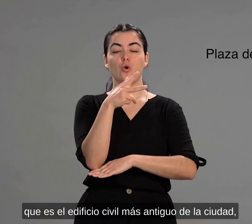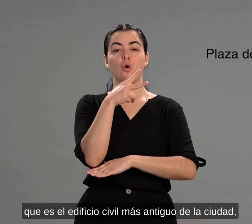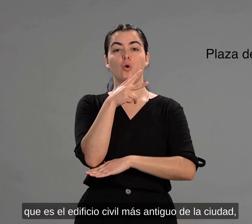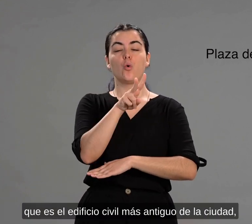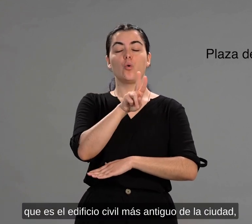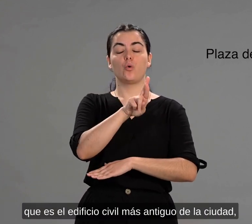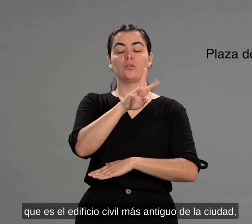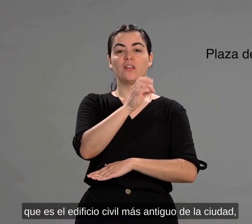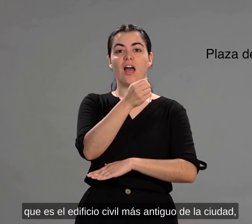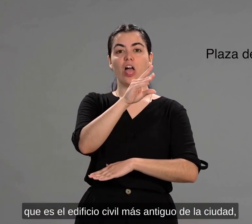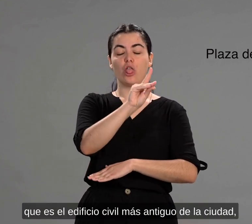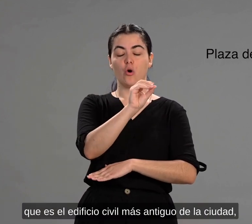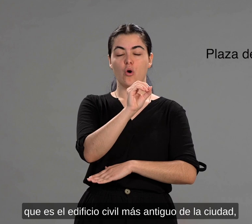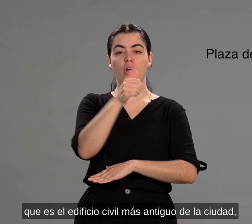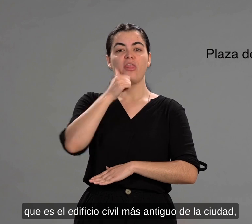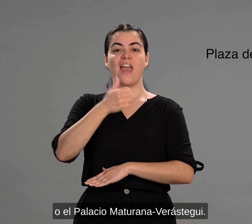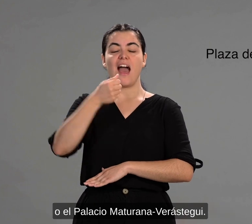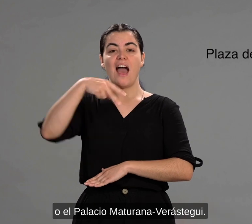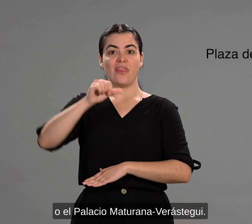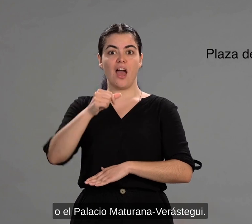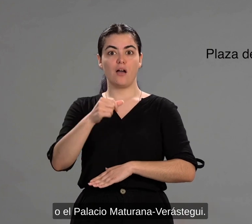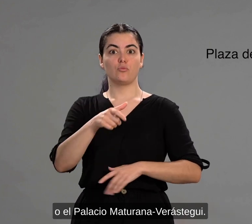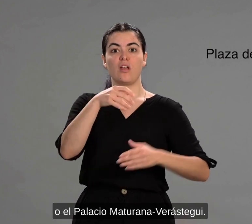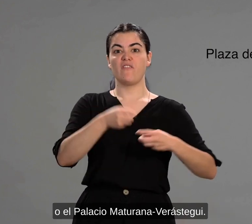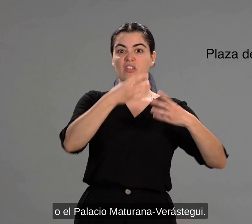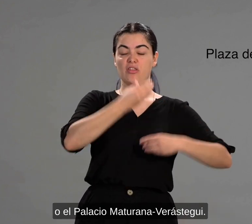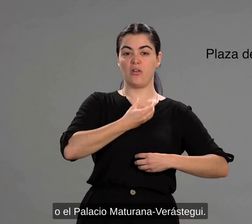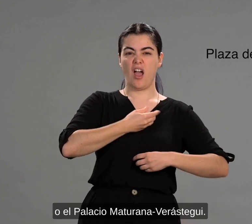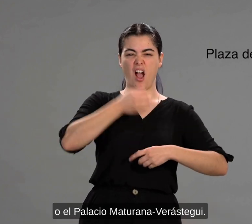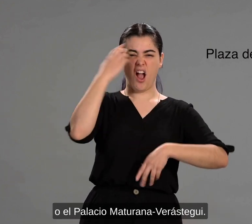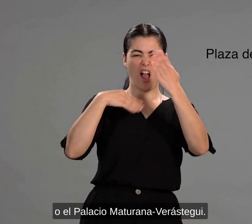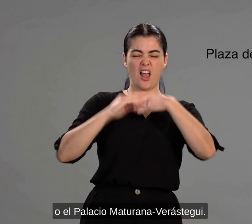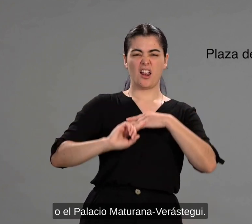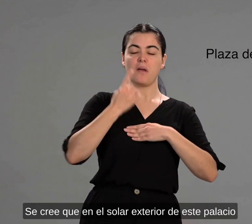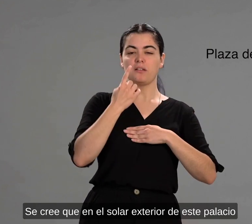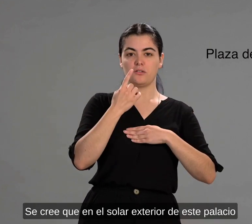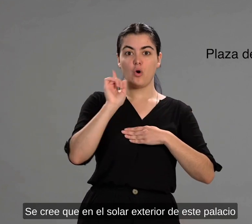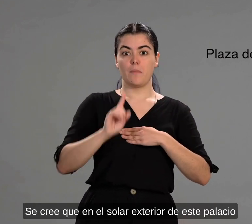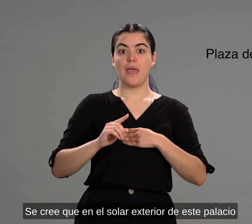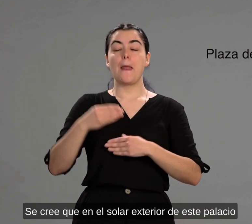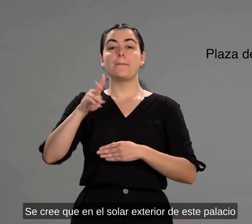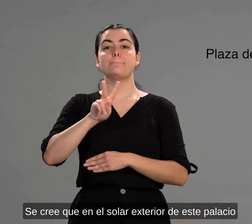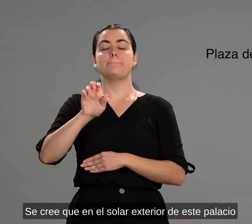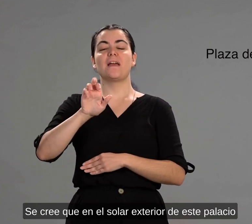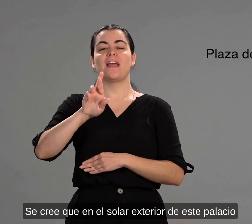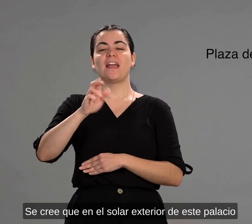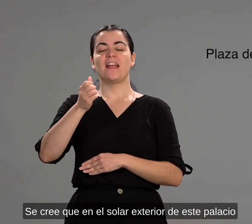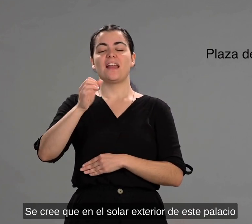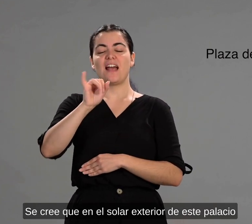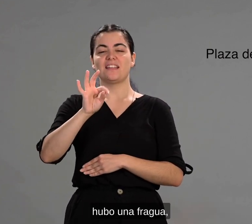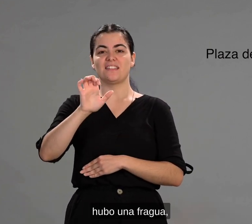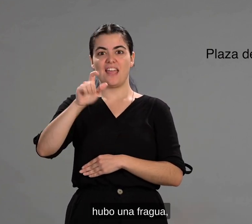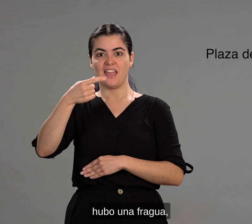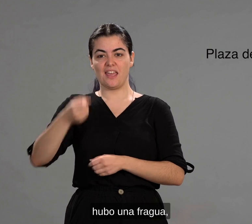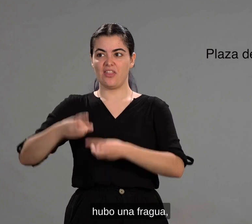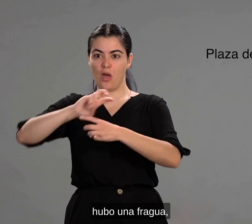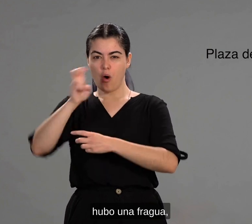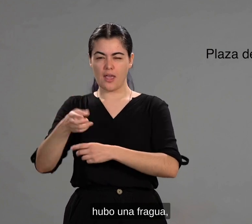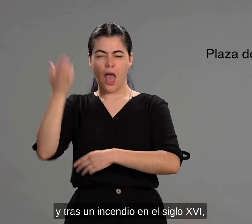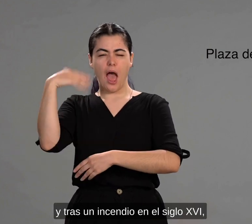edificio civil más antiguo de la ciudad, o el Palacio Maturana-Verástegui. Se cree que en el solar exterior de este palacio hubo una fragua y, tras